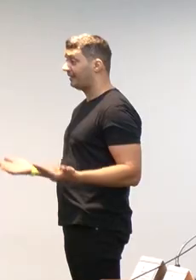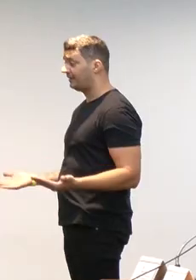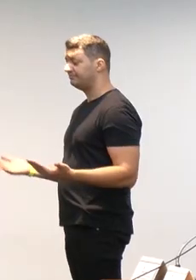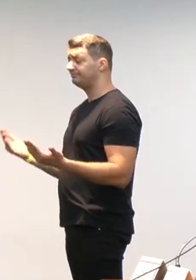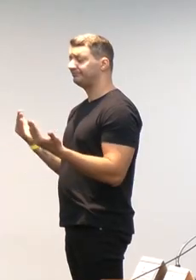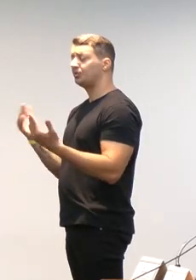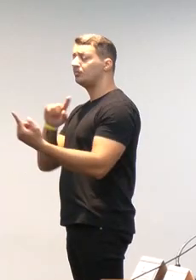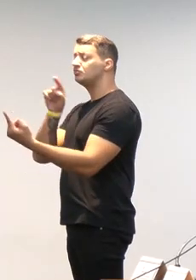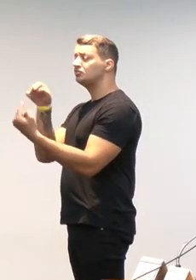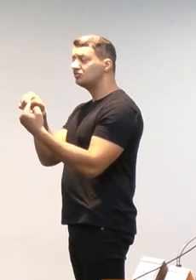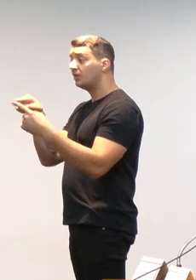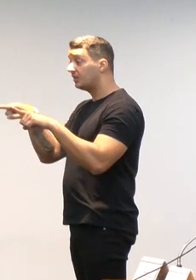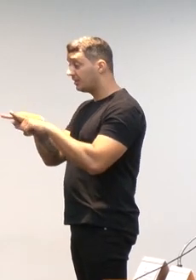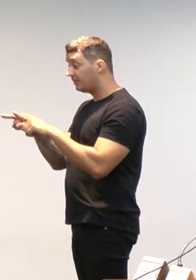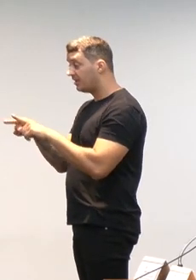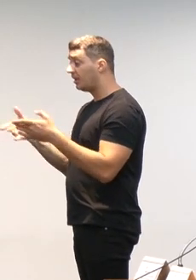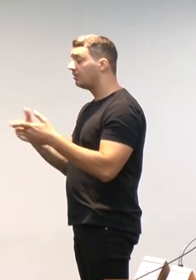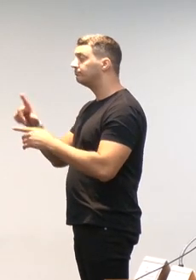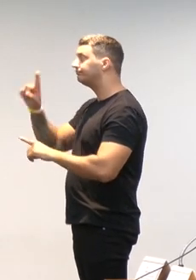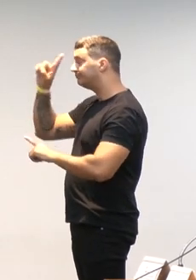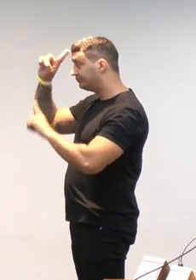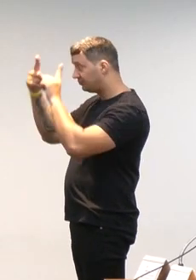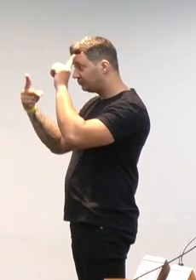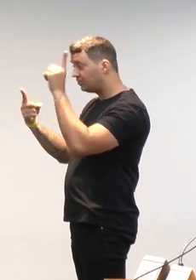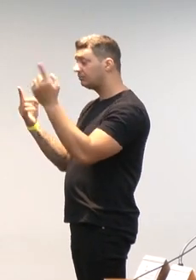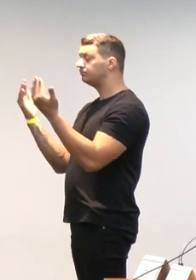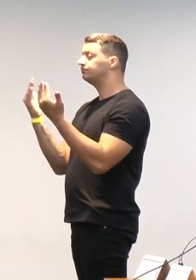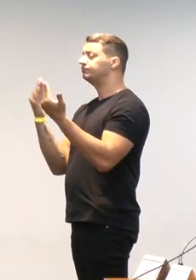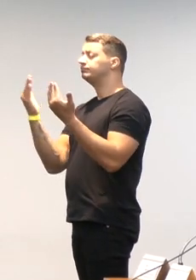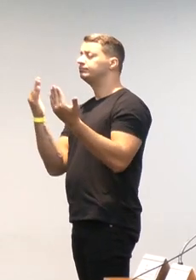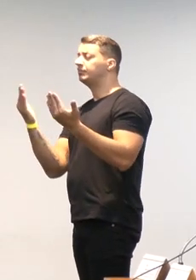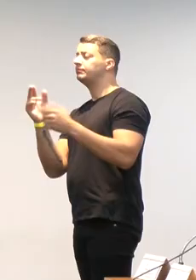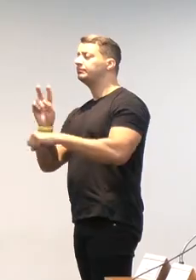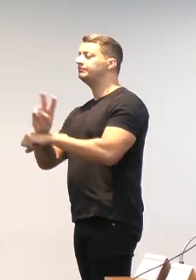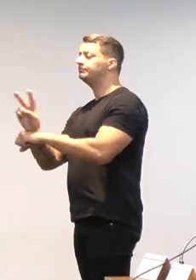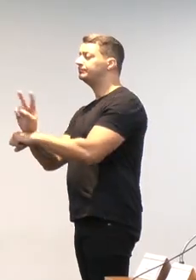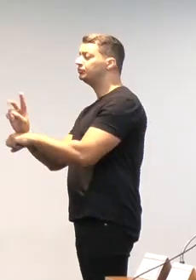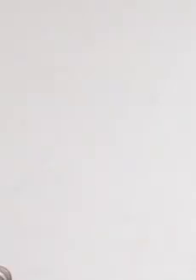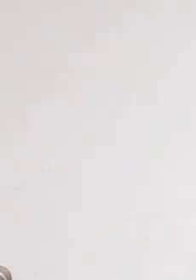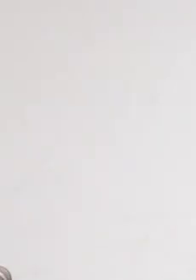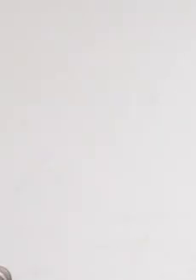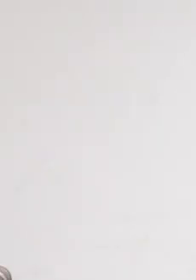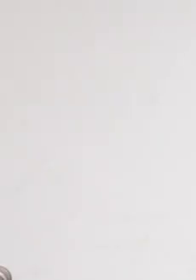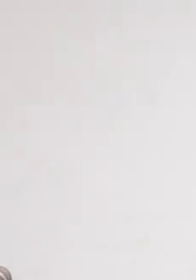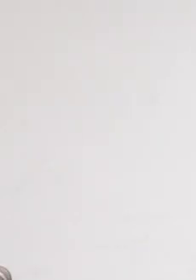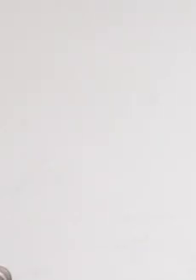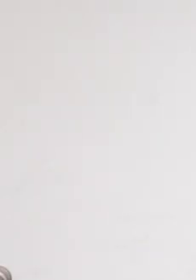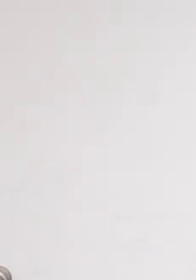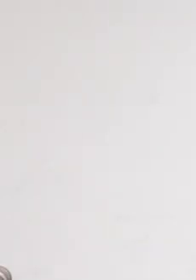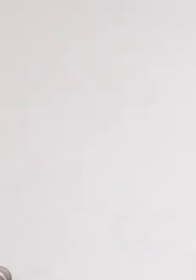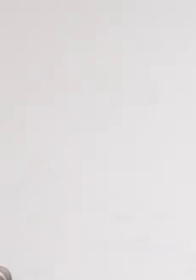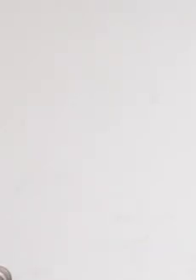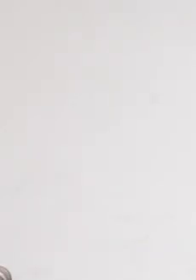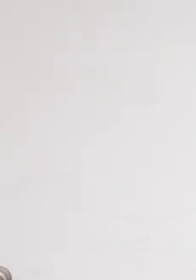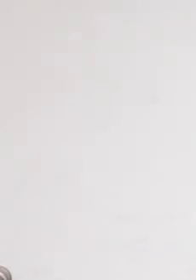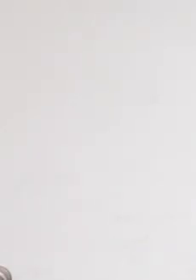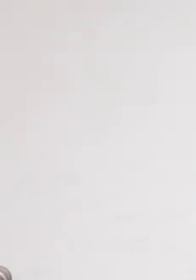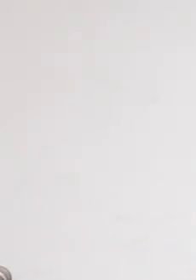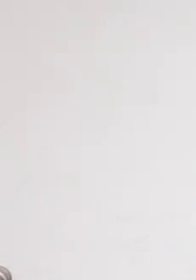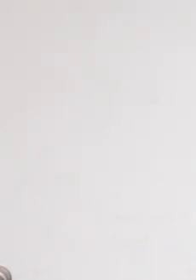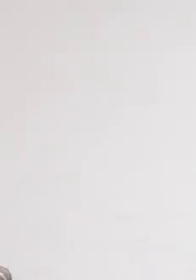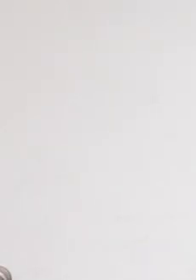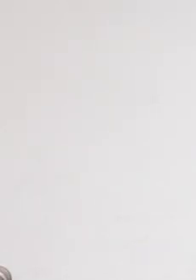deficiência. Durante a reunião, um problema foi citado pela maioria dos participantes: o número insuficiente